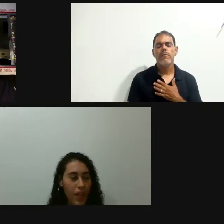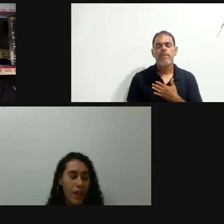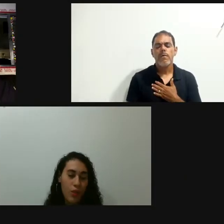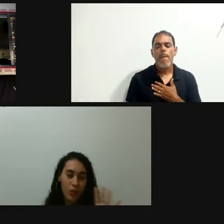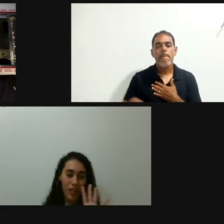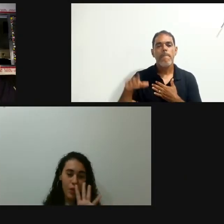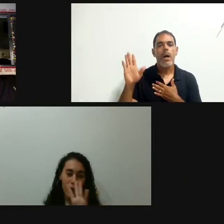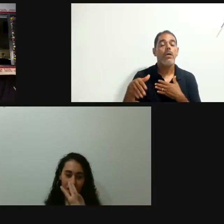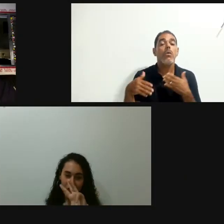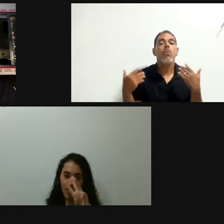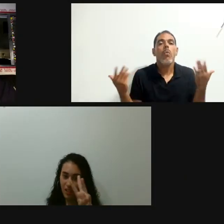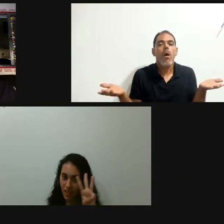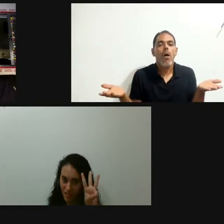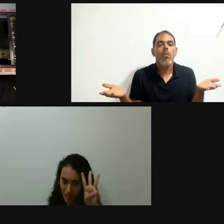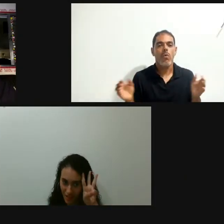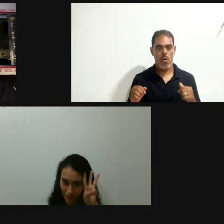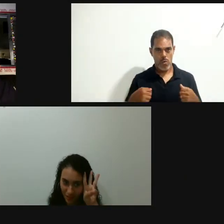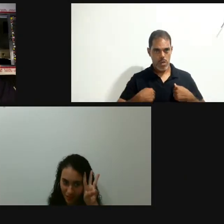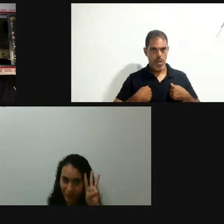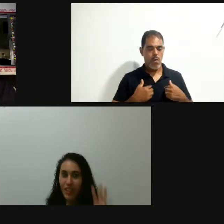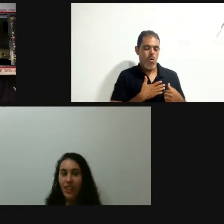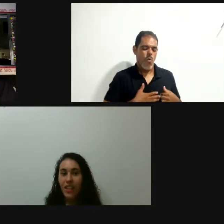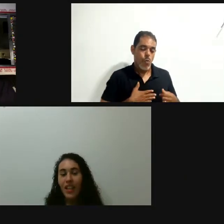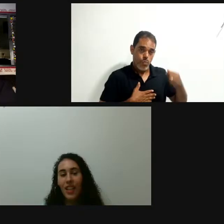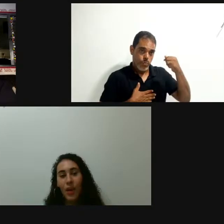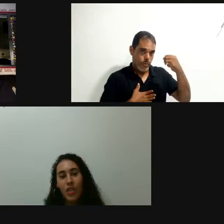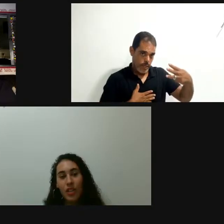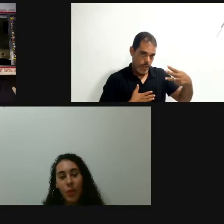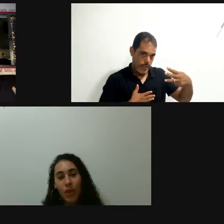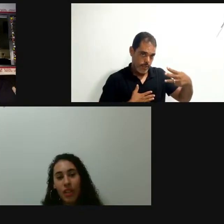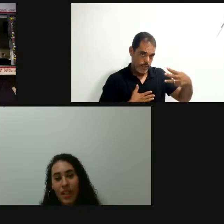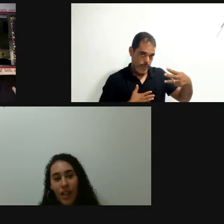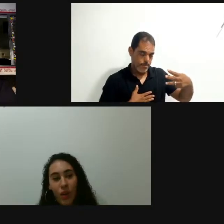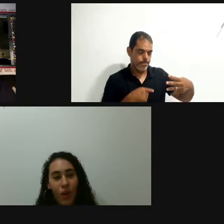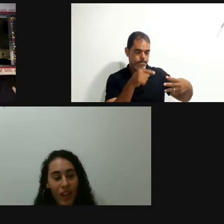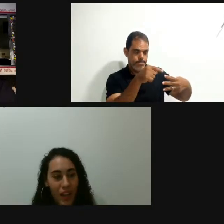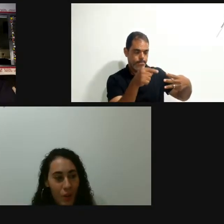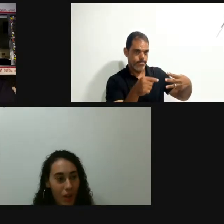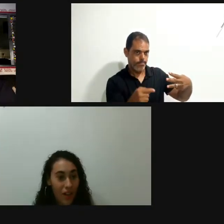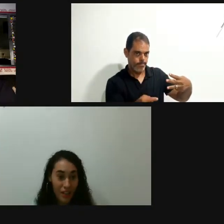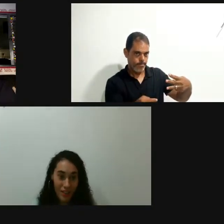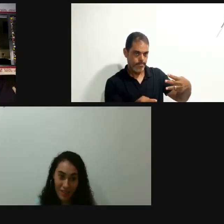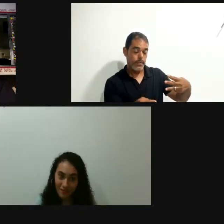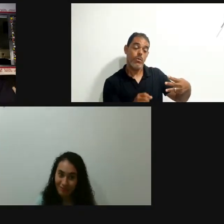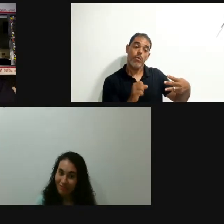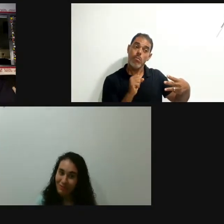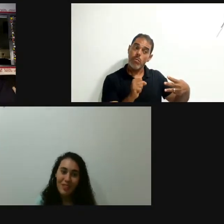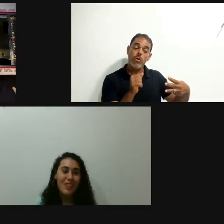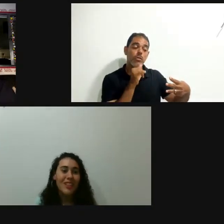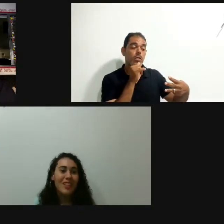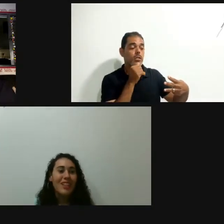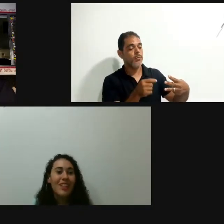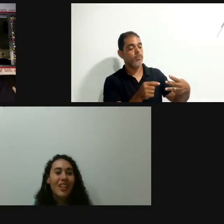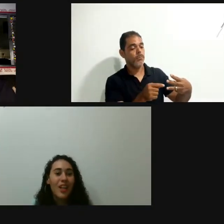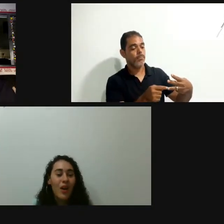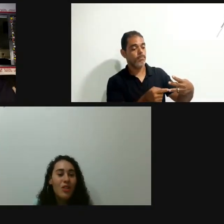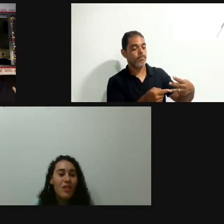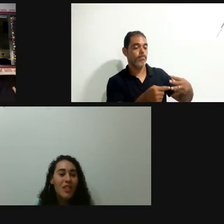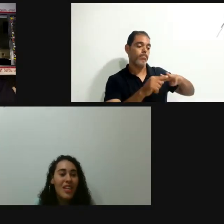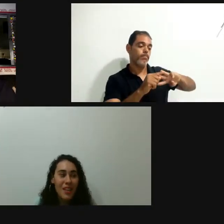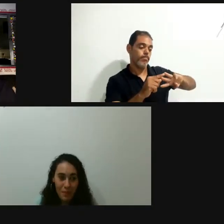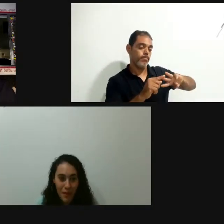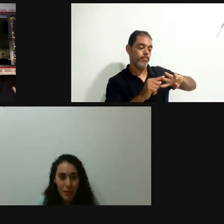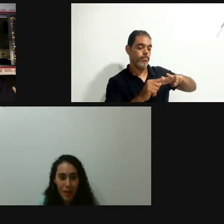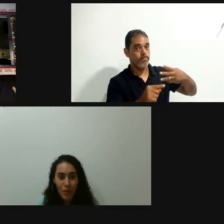Eu falei, eu tenho uma lista de três. Eu acho que eu poderia colocar em um ranking. Eu acho